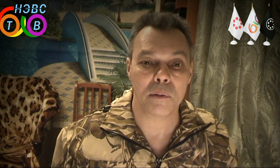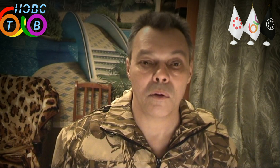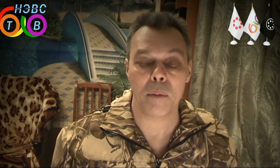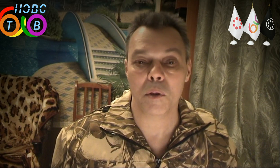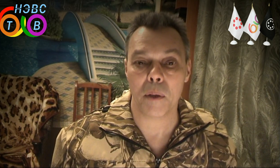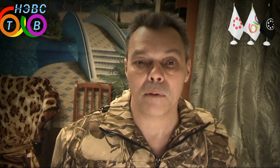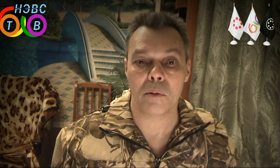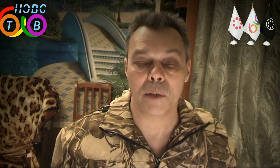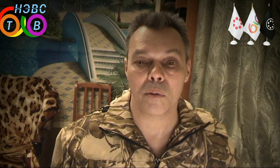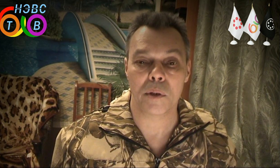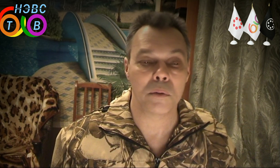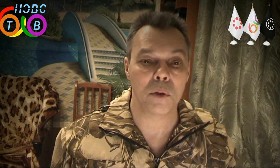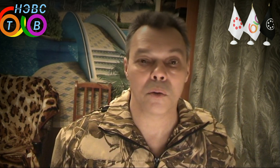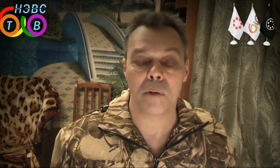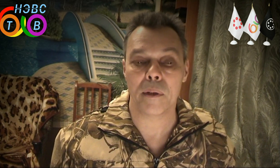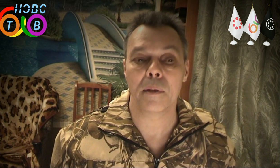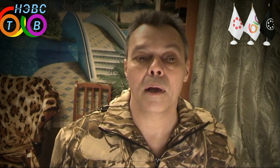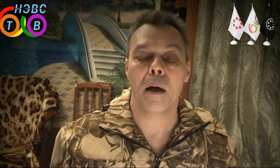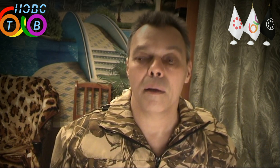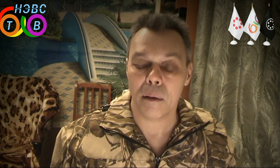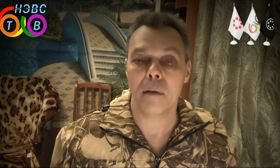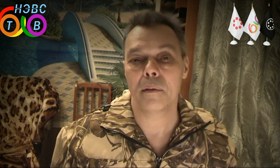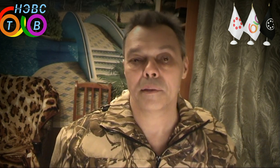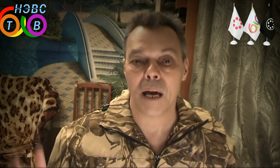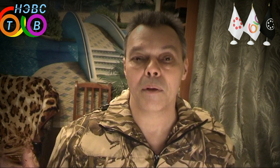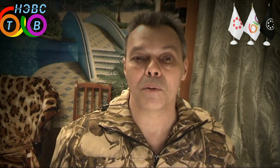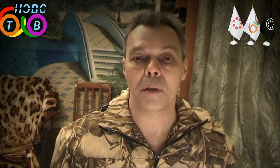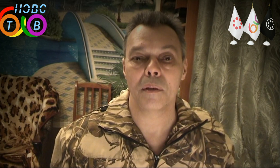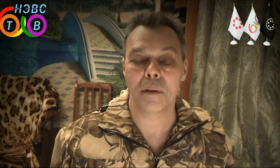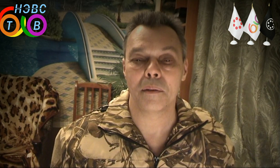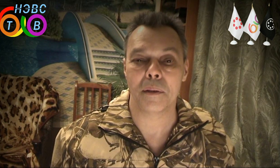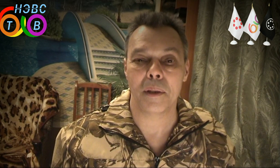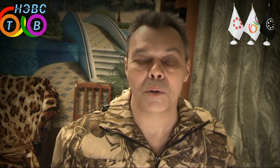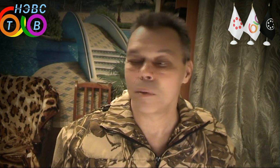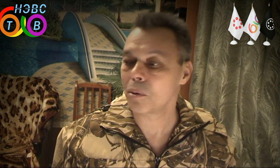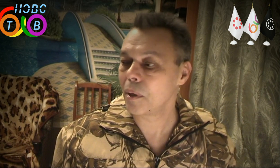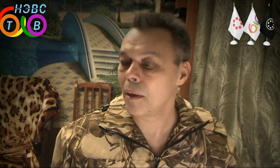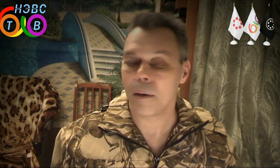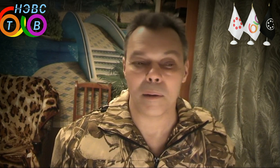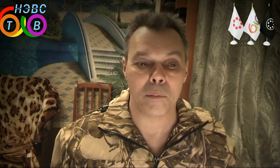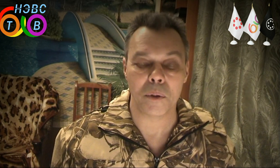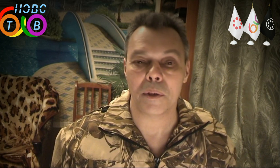колдовство». Выпуск первый, он готовится, вот-вот скоро выйдет. И сами уже... Думаю, что будете